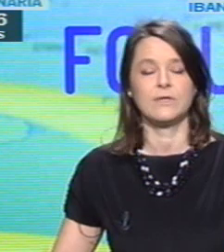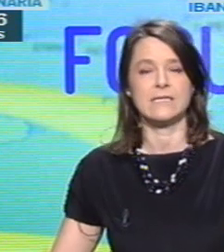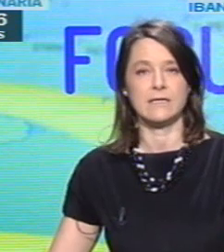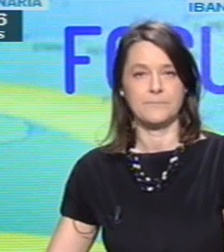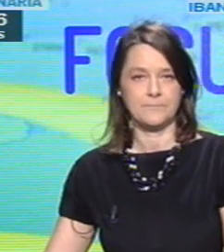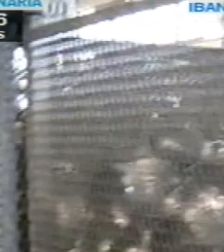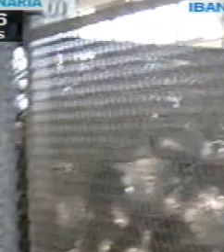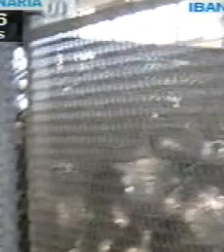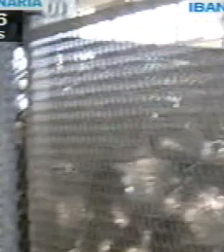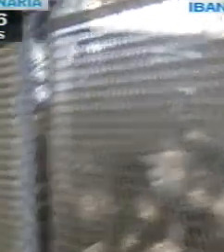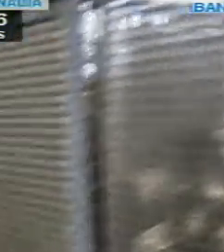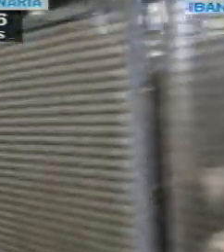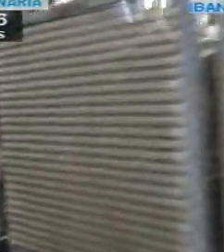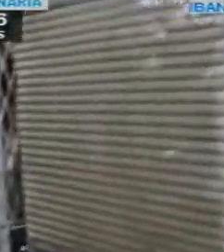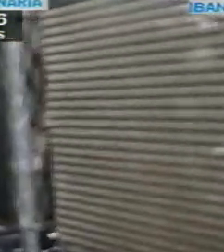del governatore Zaia.